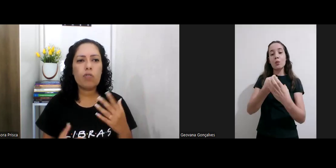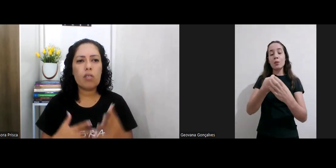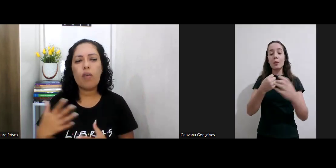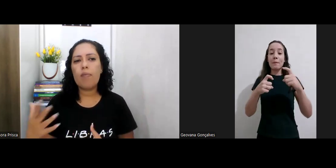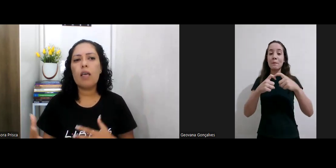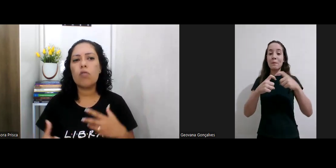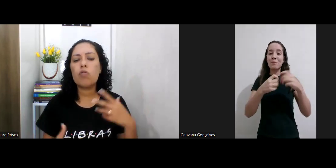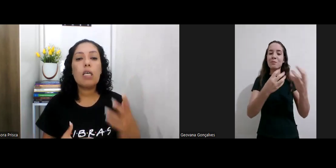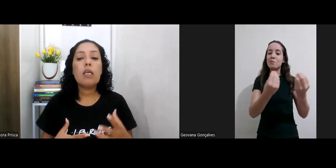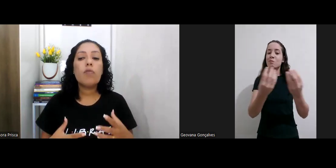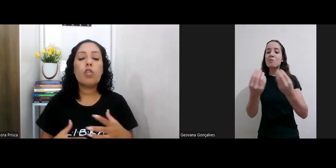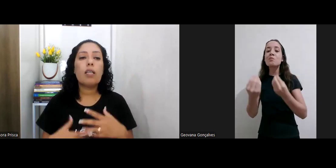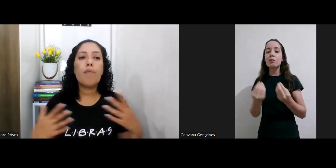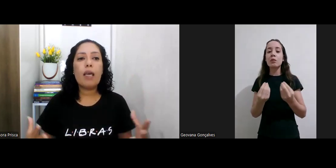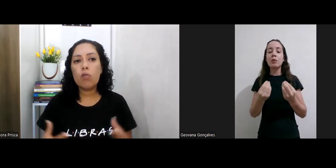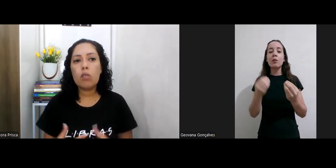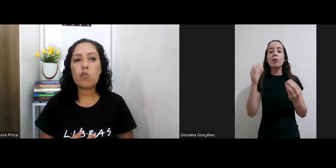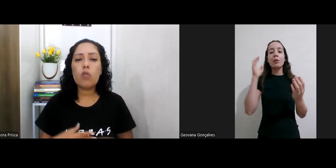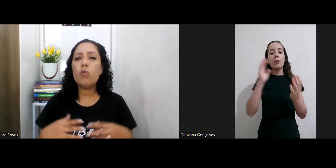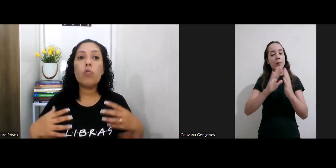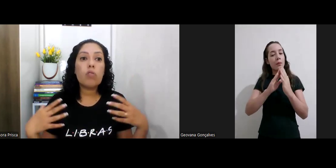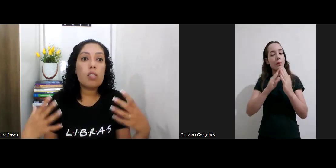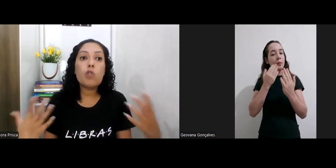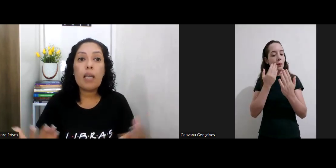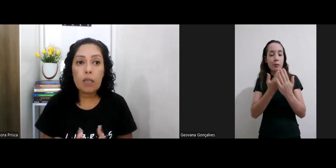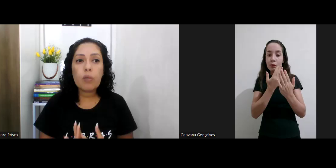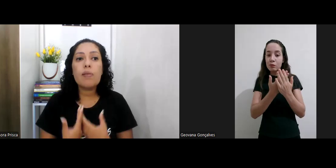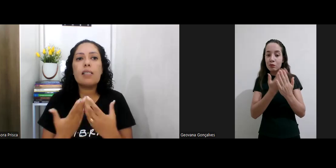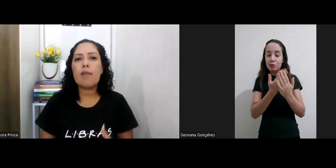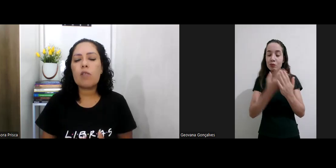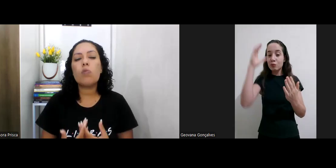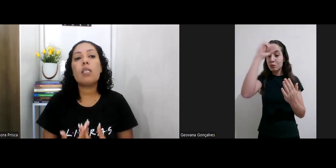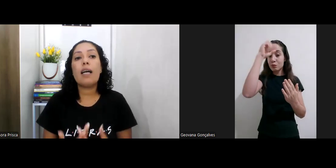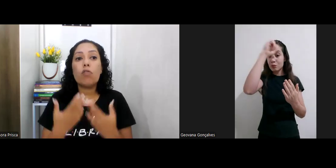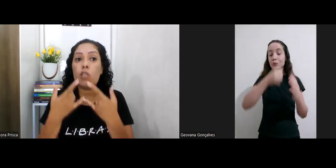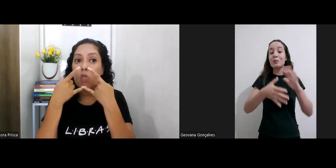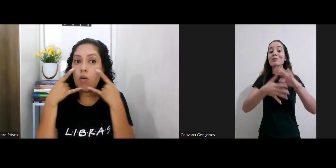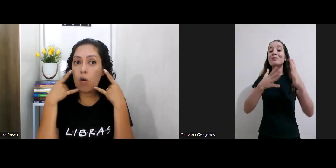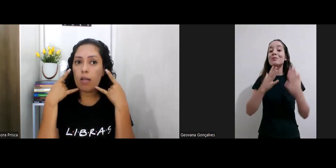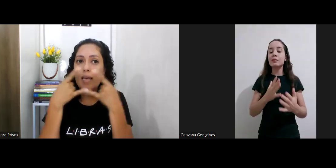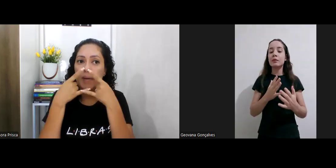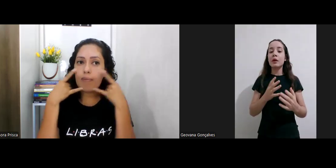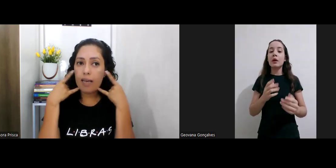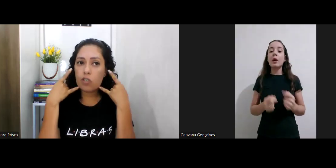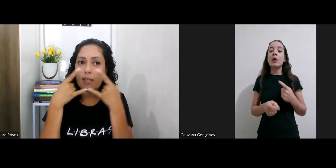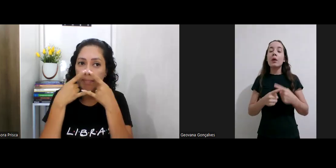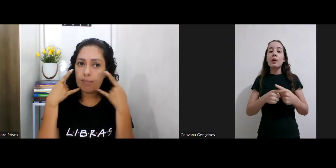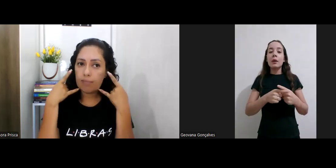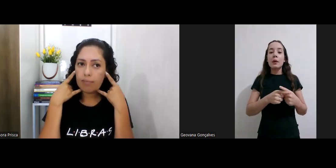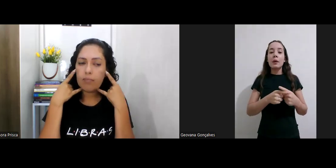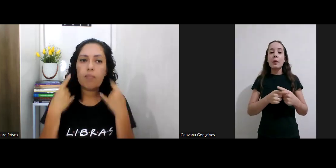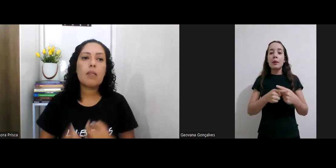de médicos, enfermeiros, fisioterapeutas, todo mundo desesperado porque precisava se comunicar e não tinha como, ó, lembra?